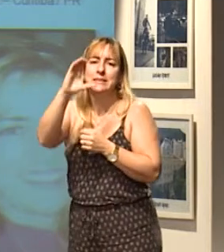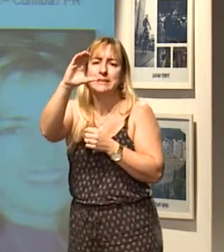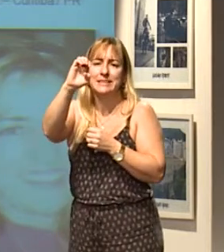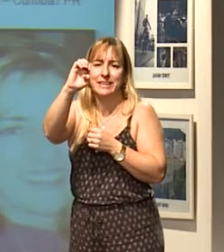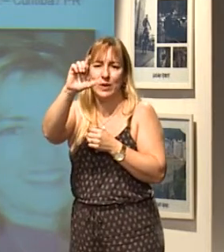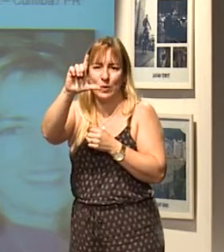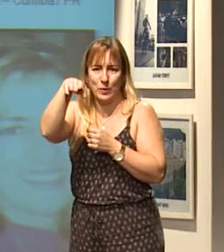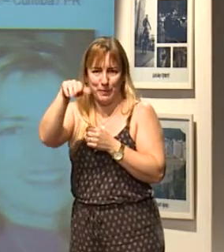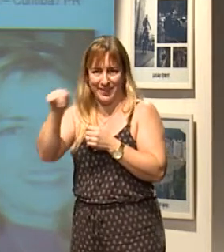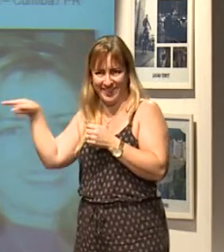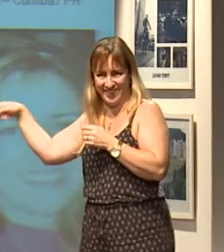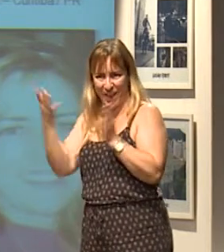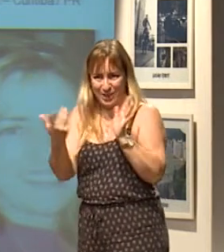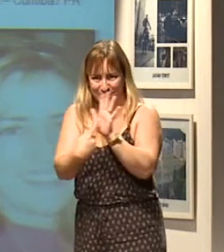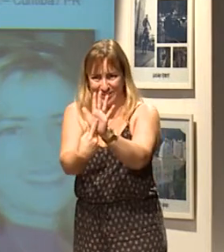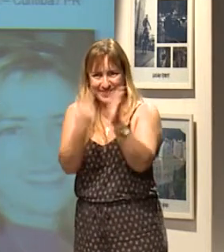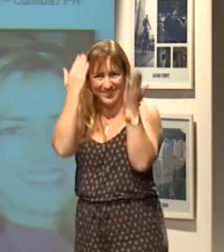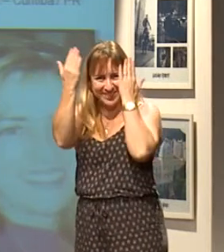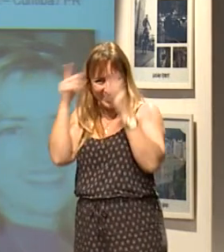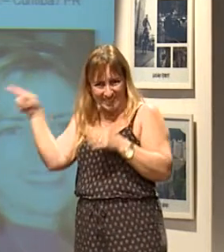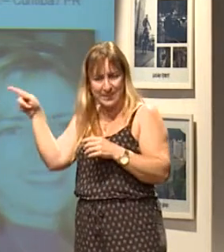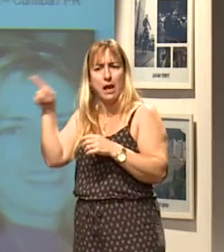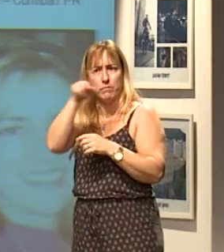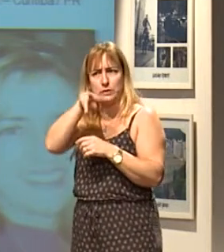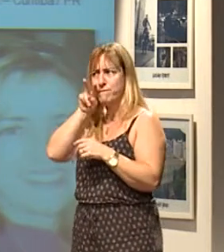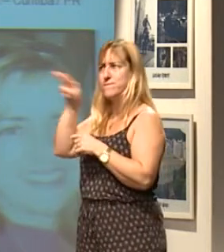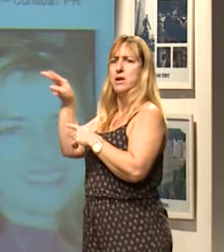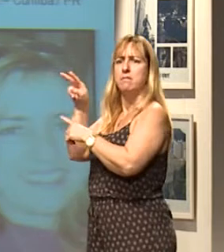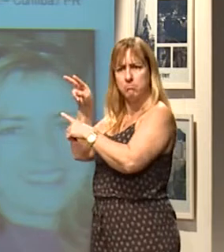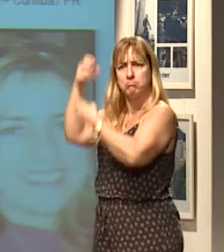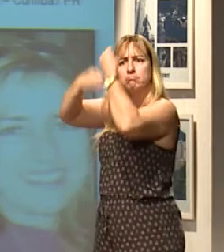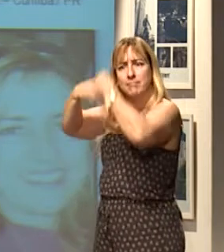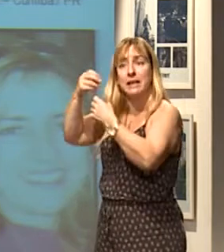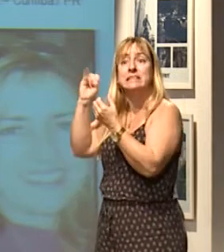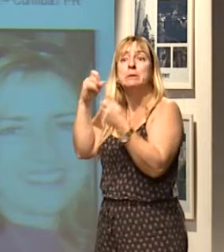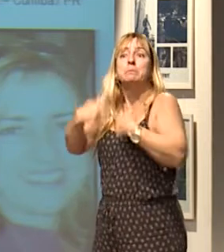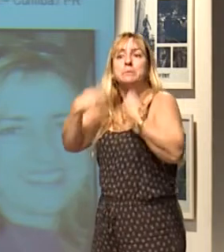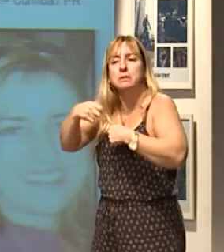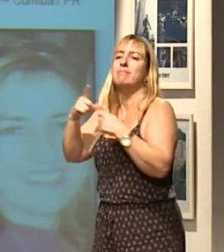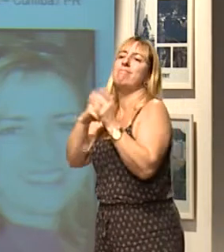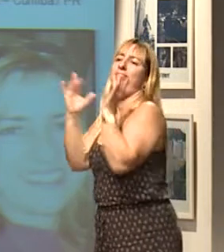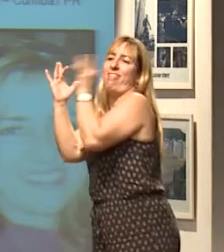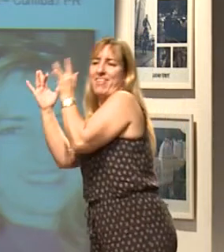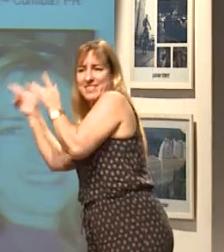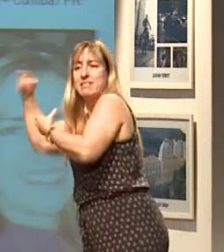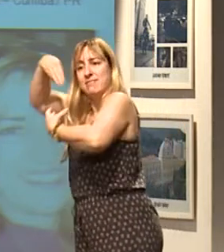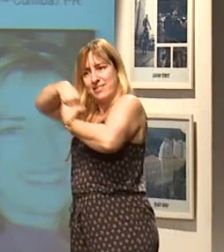Por exemplo, a Selma, que fez a apresentação agora há pouco, se vocês tiverem alguma